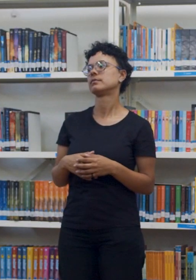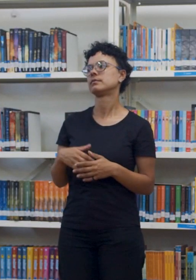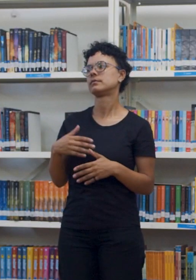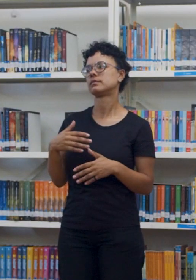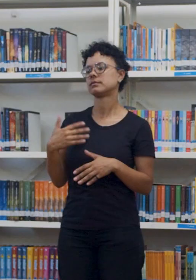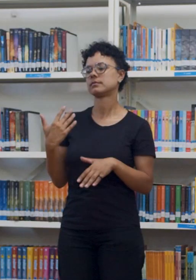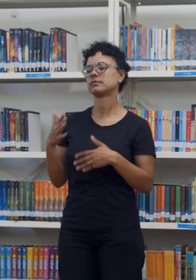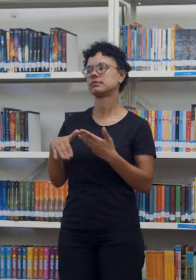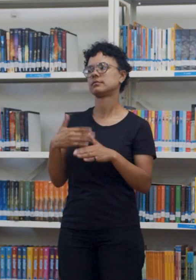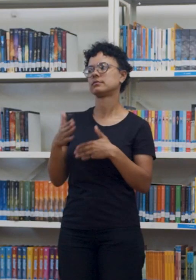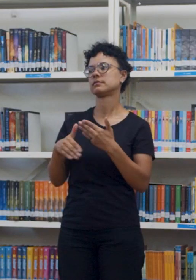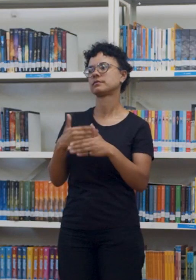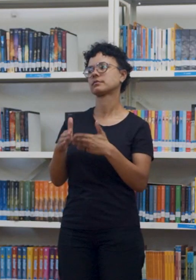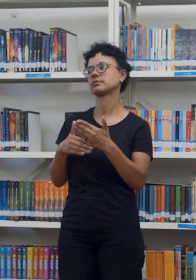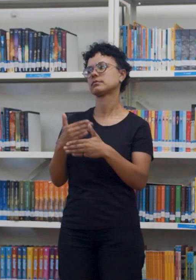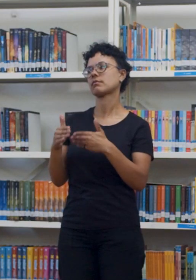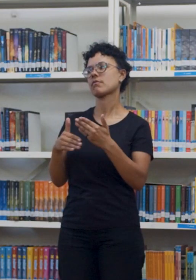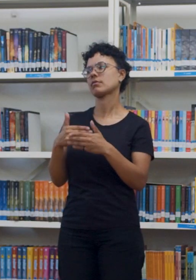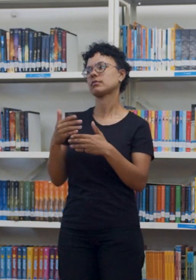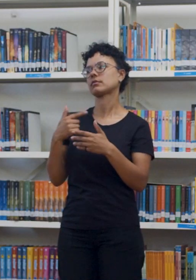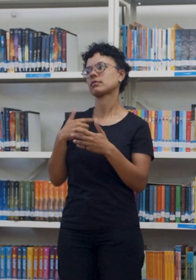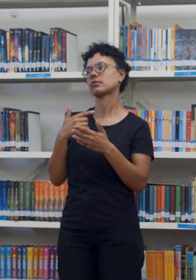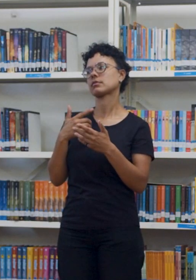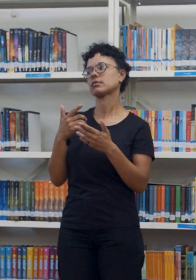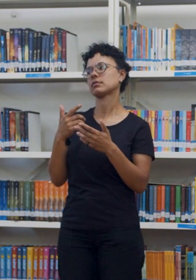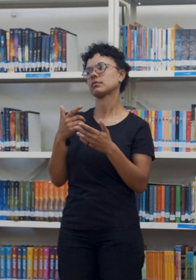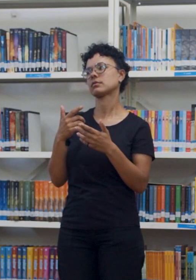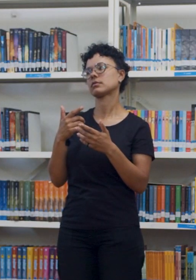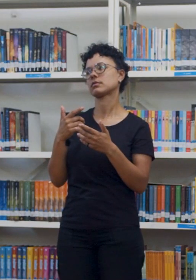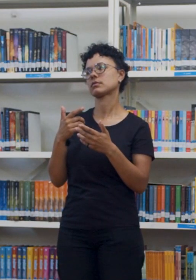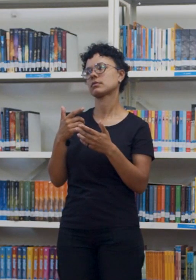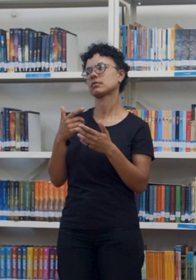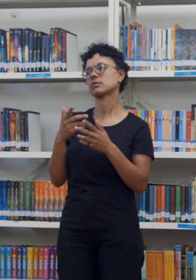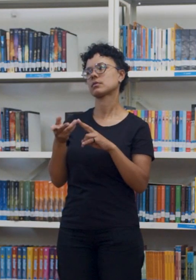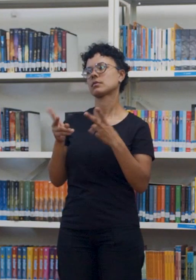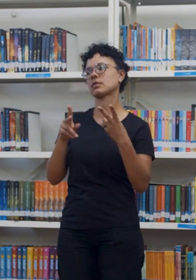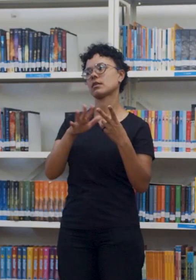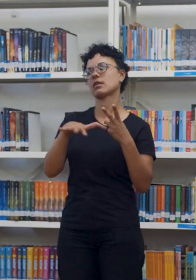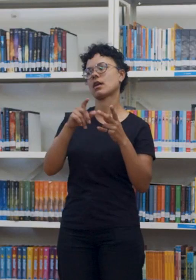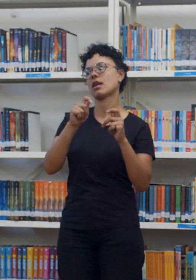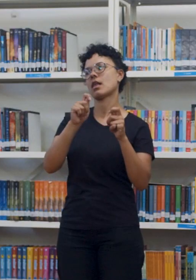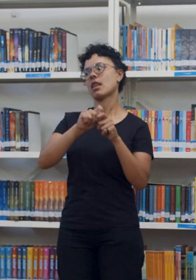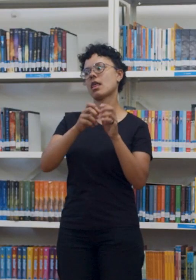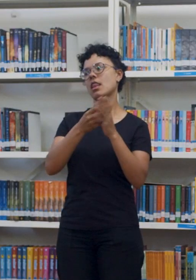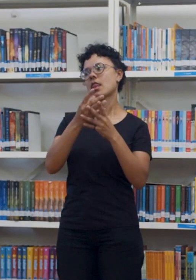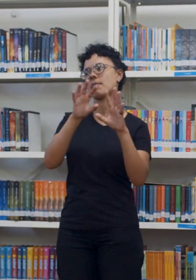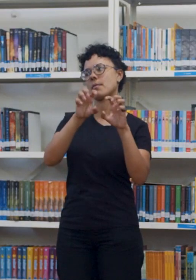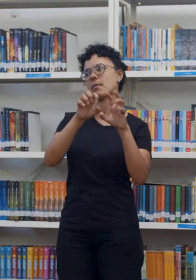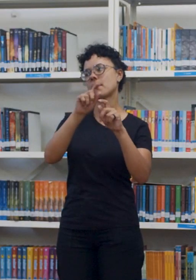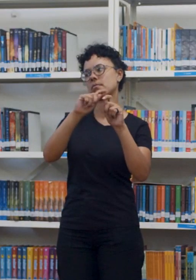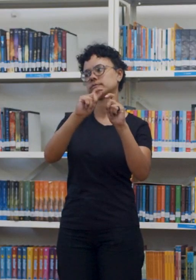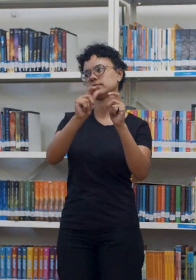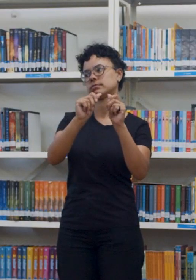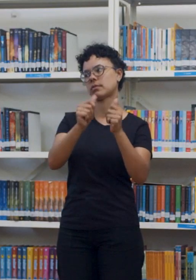desenvolver do tempo, entrei para artesã, para fazer diversos trabalhos, trabalhar com